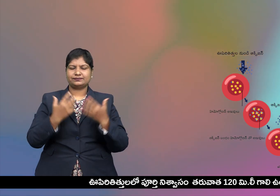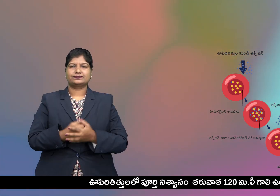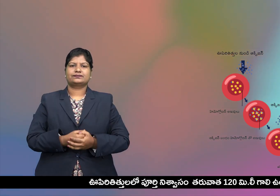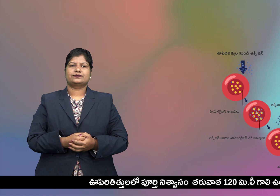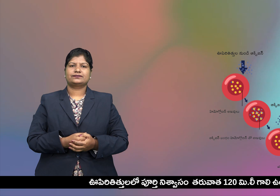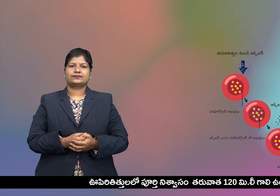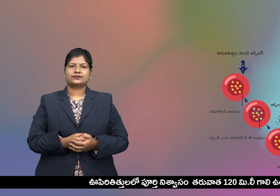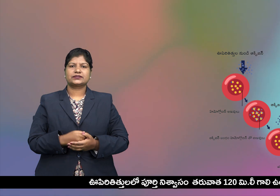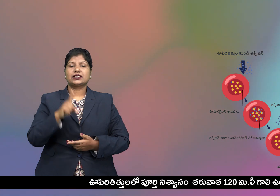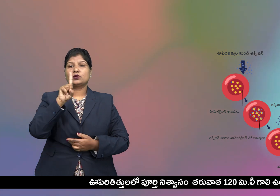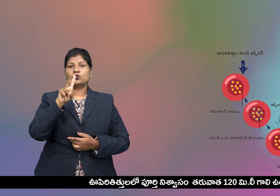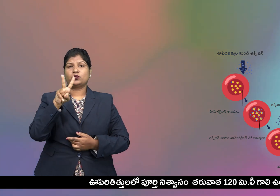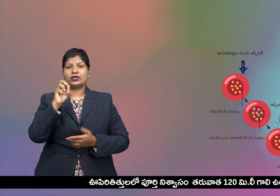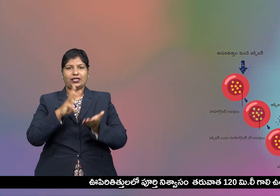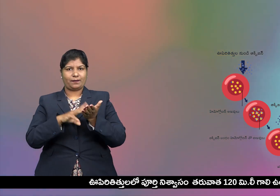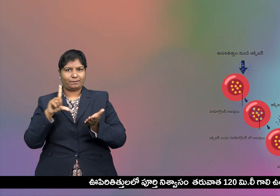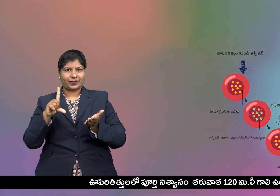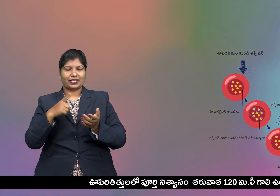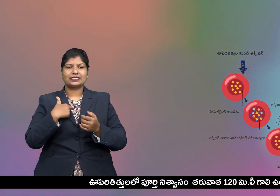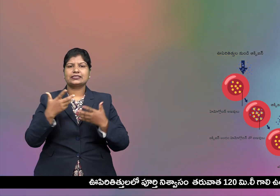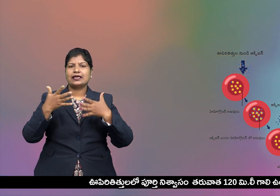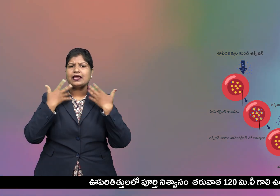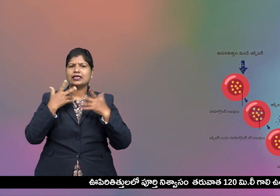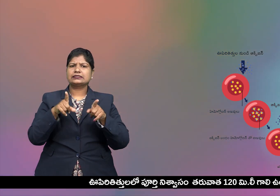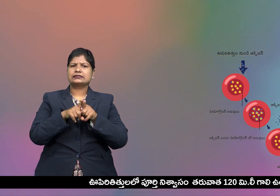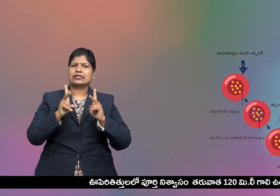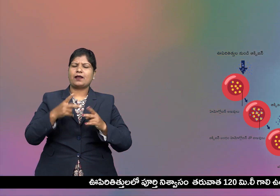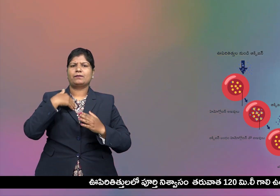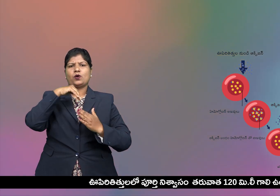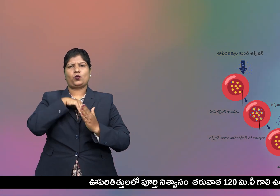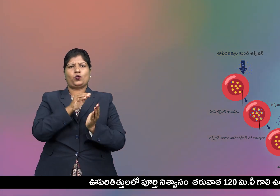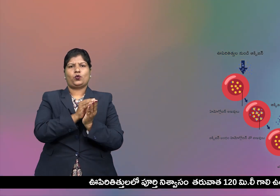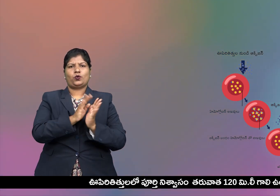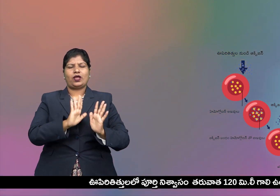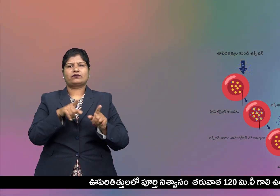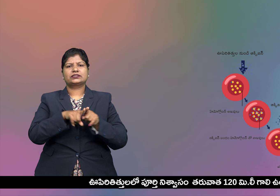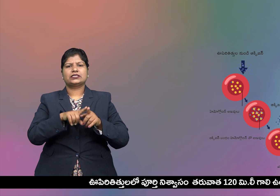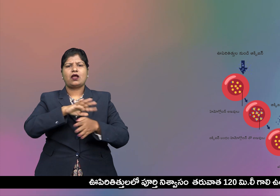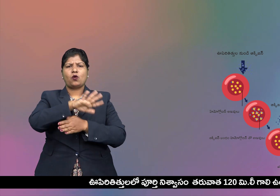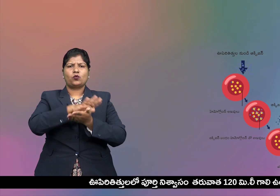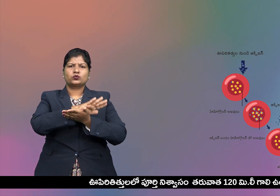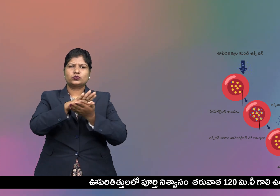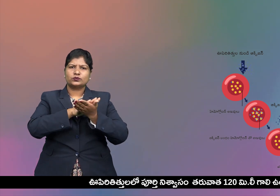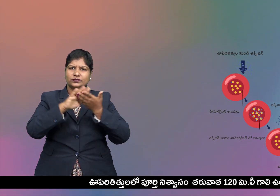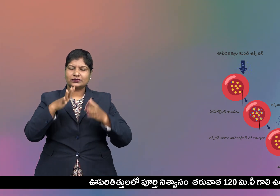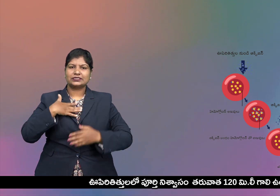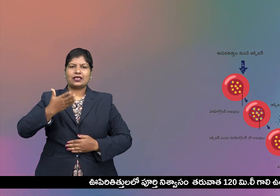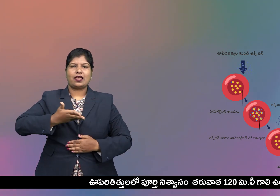వదులుతాము. ఊపిరితిత్తులలో పూర్తి నిశ్వాసం తరువాత 120 మిల్లీలీటర్ల గాలి